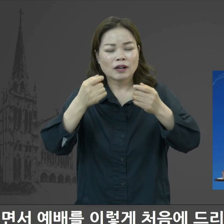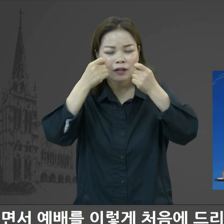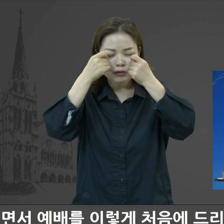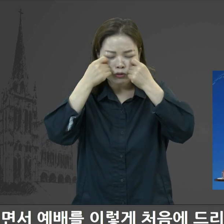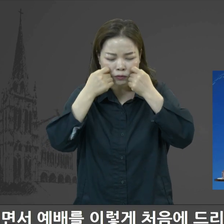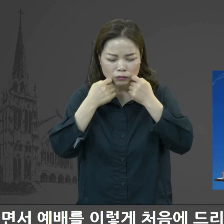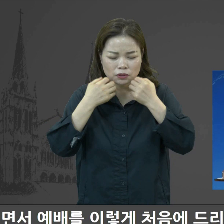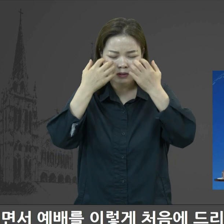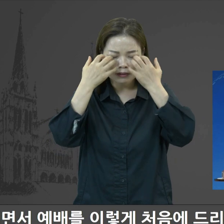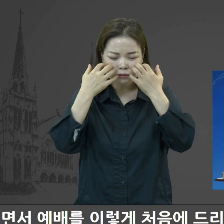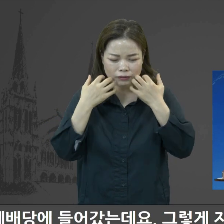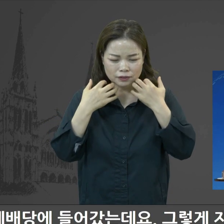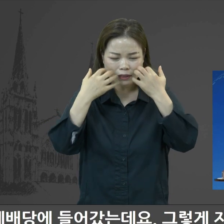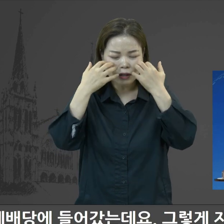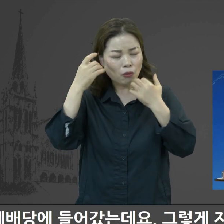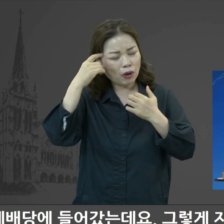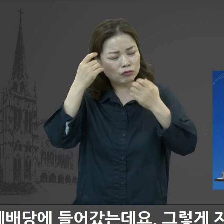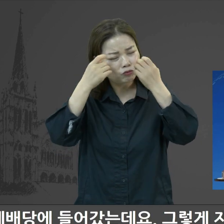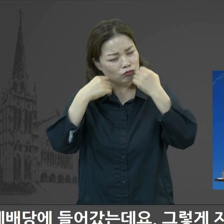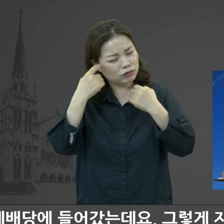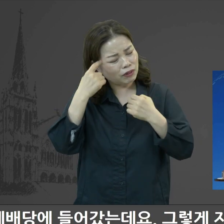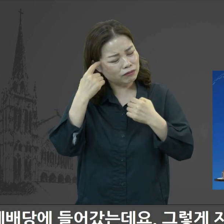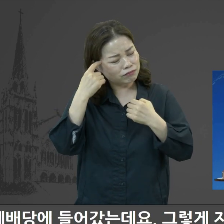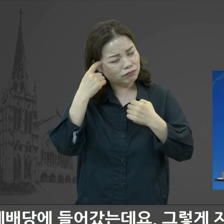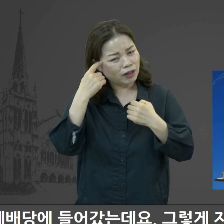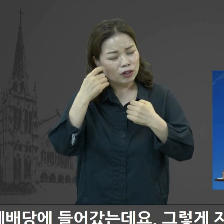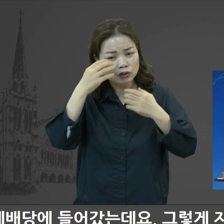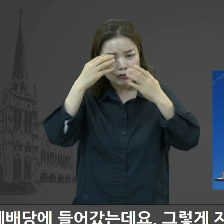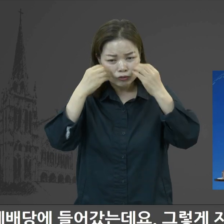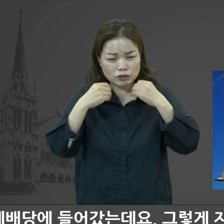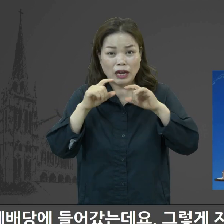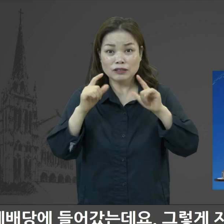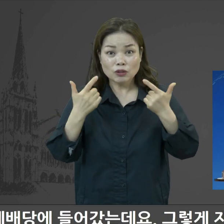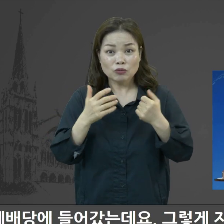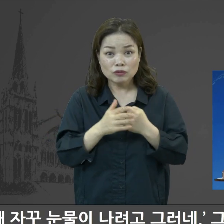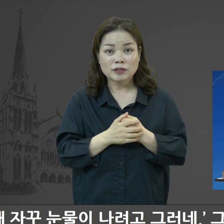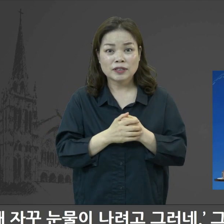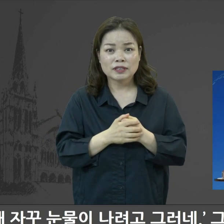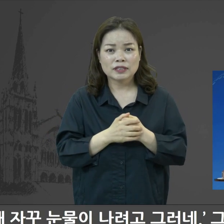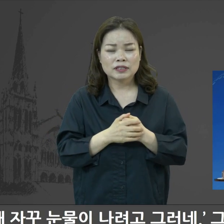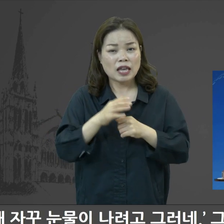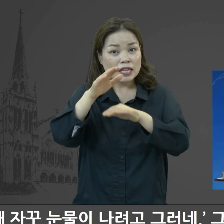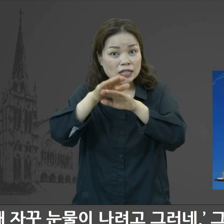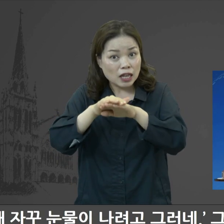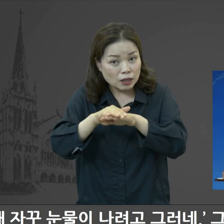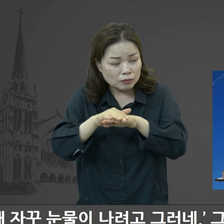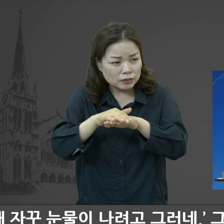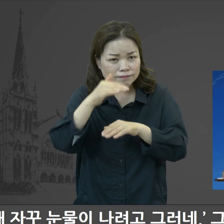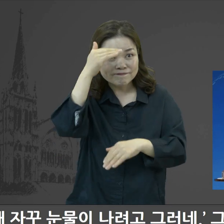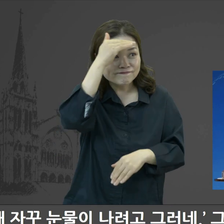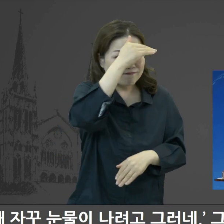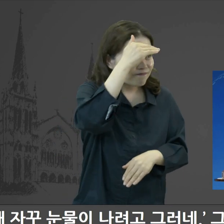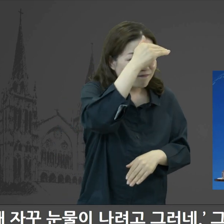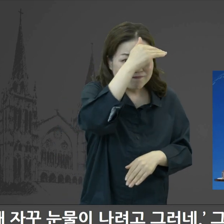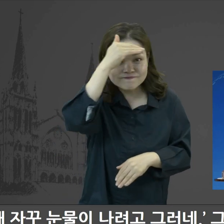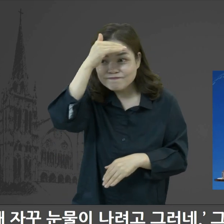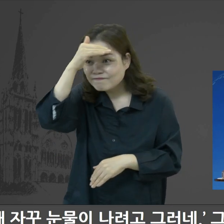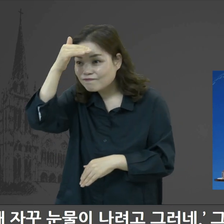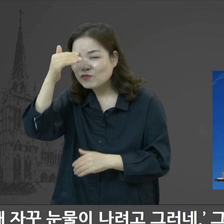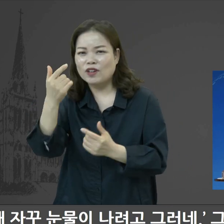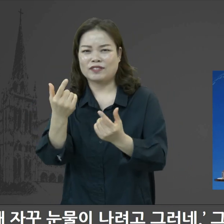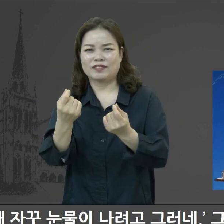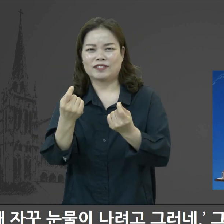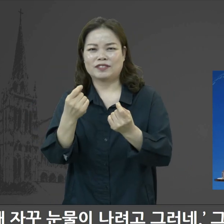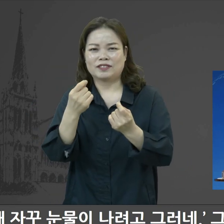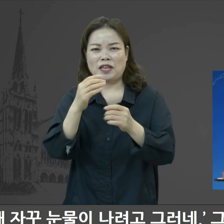눈물이 날라 그래서 내가 왜 자꾸 눈물이 날라 그러냐, 그리고 안 울려고 하면서 어쨌든 그 예배를 구경하는 것처럼